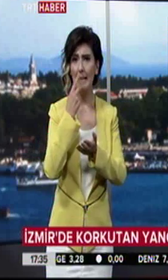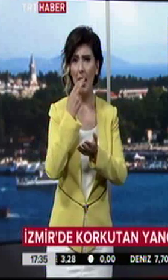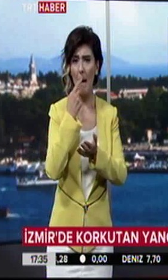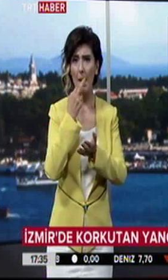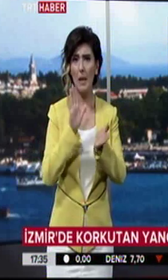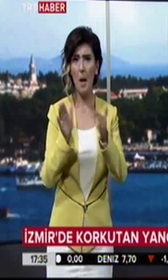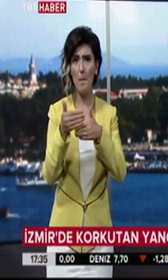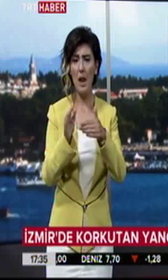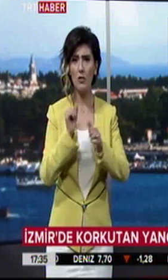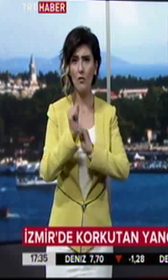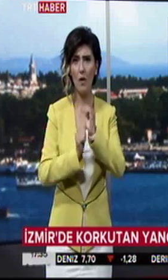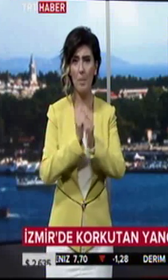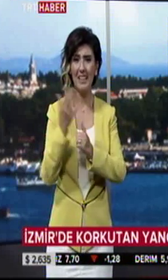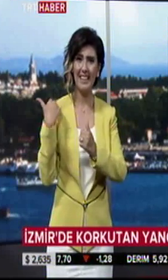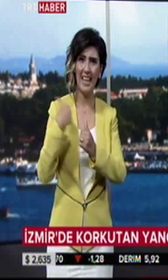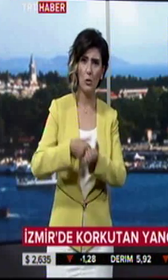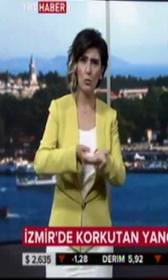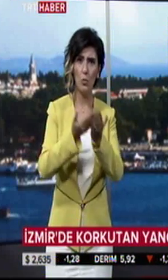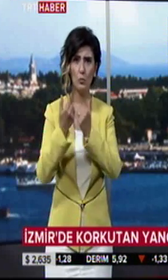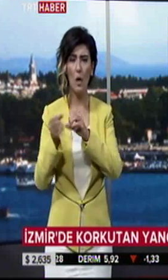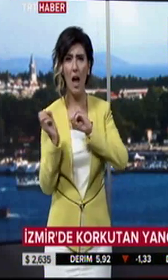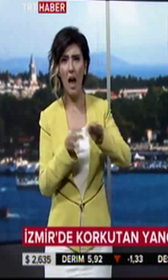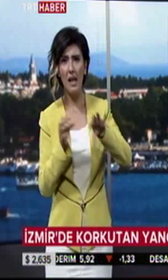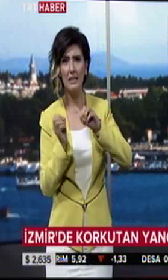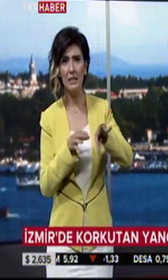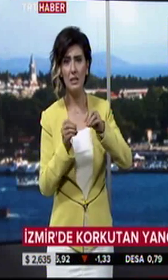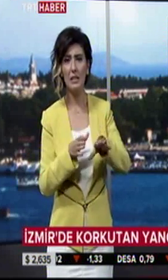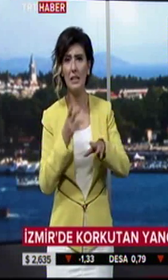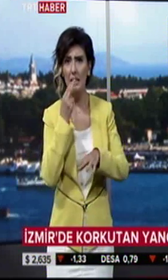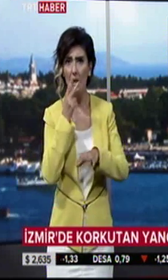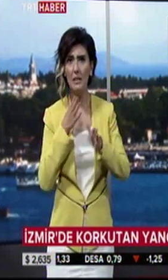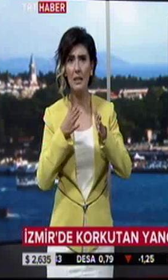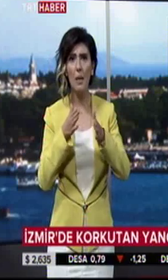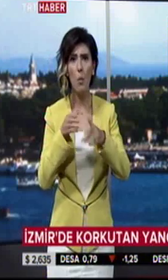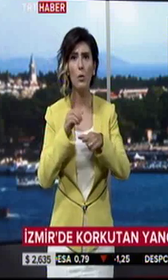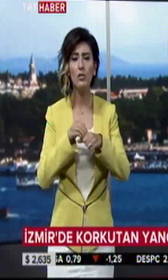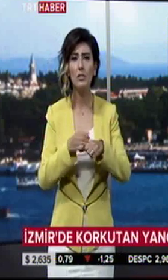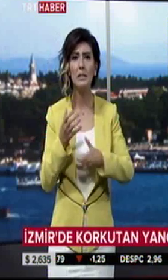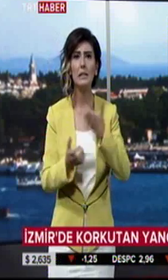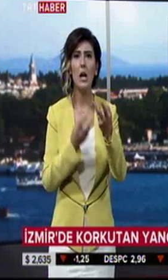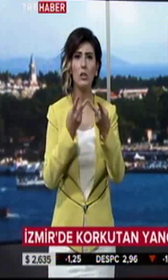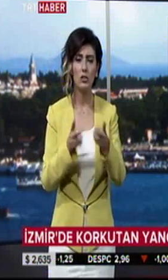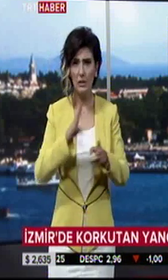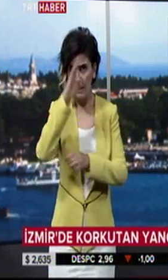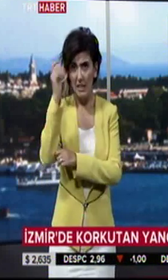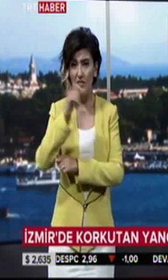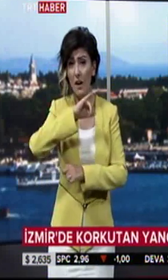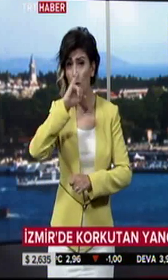fabrikasında geri dönüşüm için toplanan atık kağıtların bulunduğu depo alanında yangın çıktı. İtfaiyenin yoğun müdahalesi